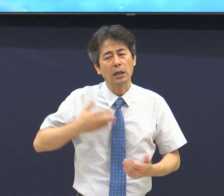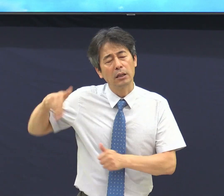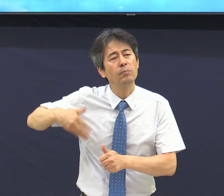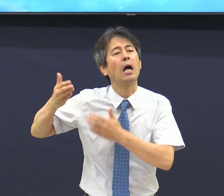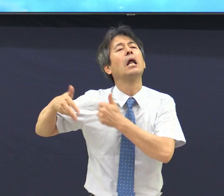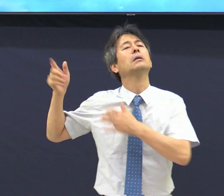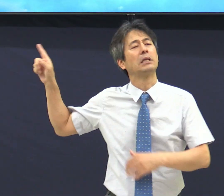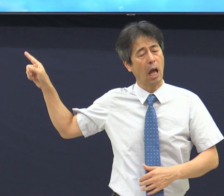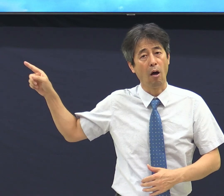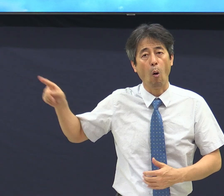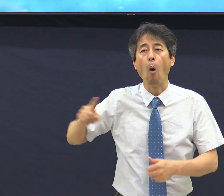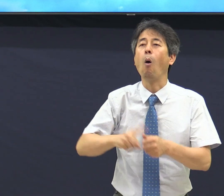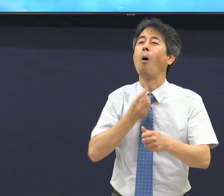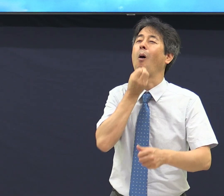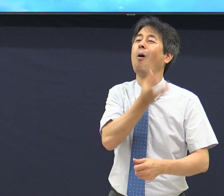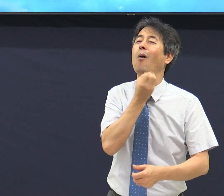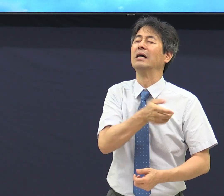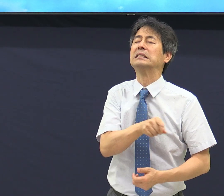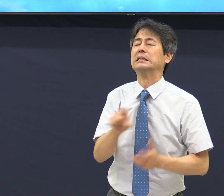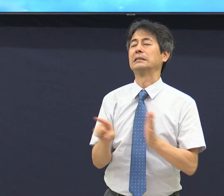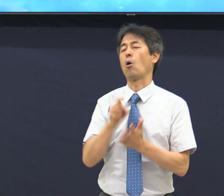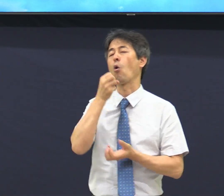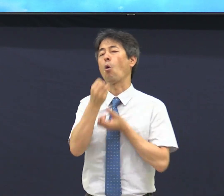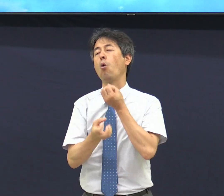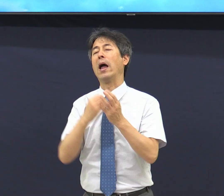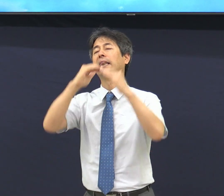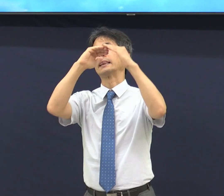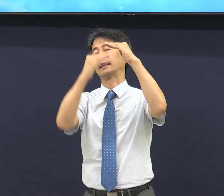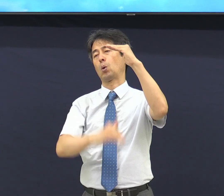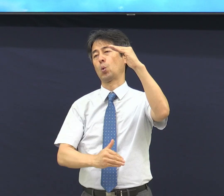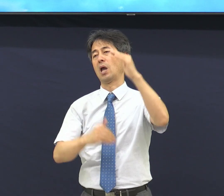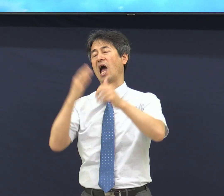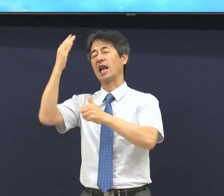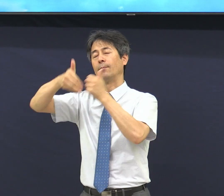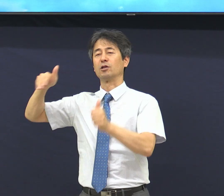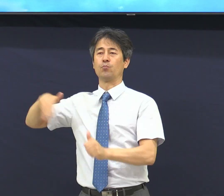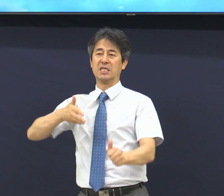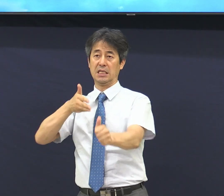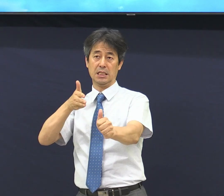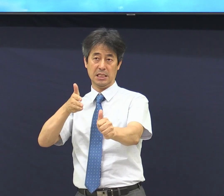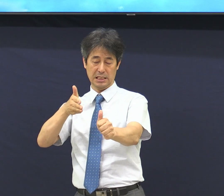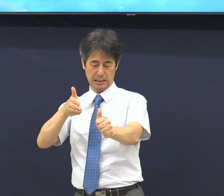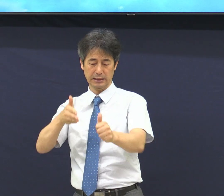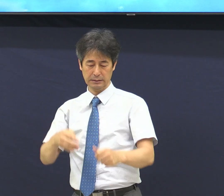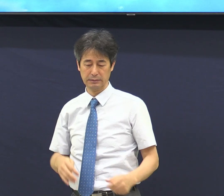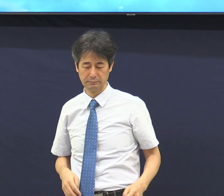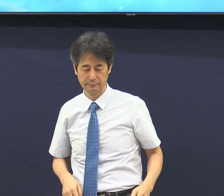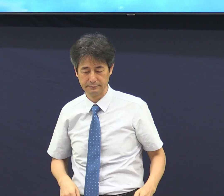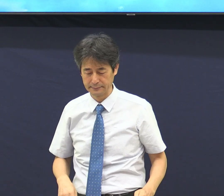두려워하지 마십시오. 하나님의 섭리다라고 고백하는 것을 볼 수가